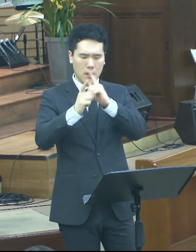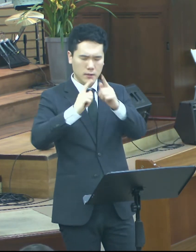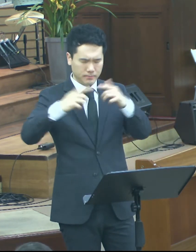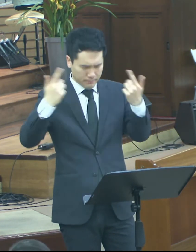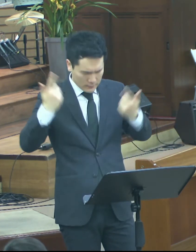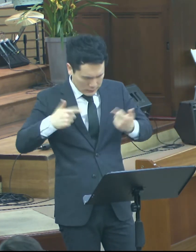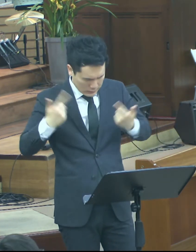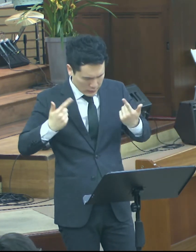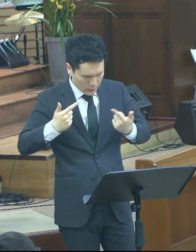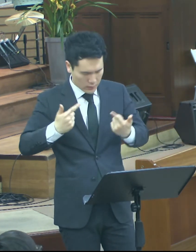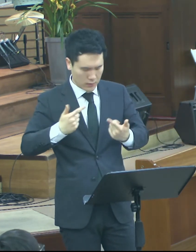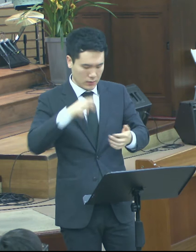하고.